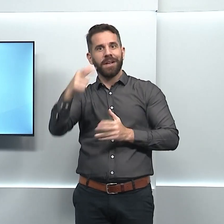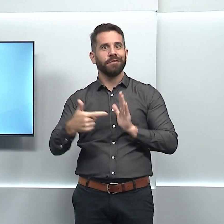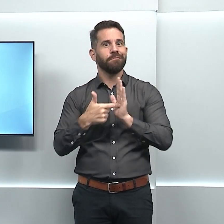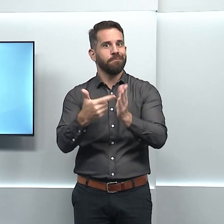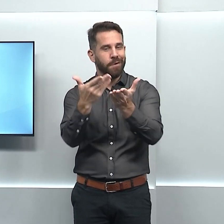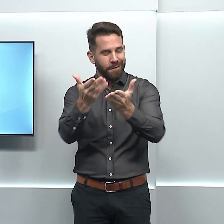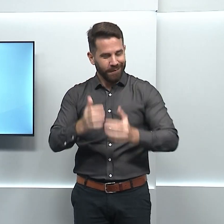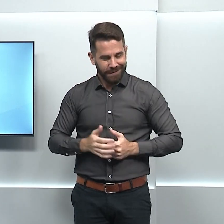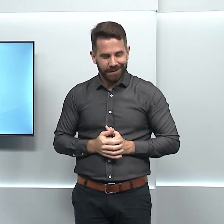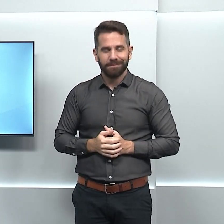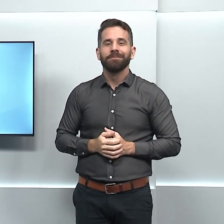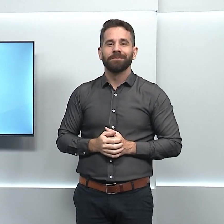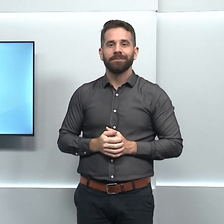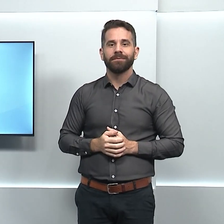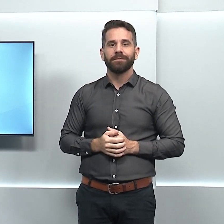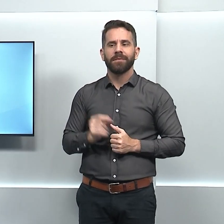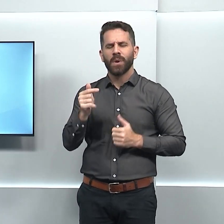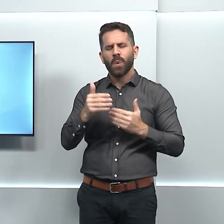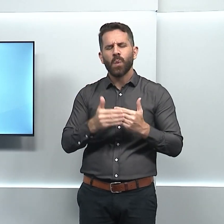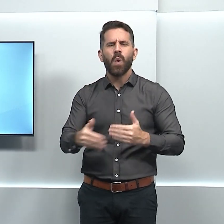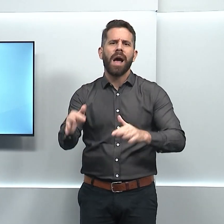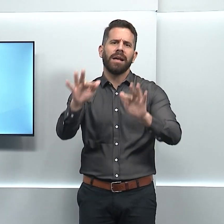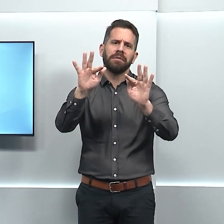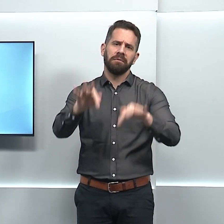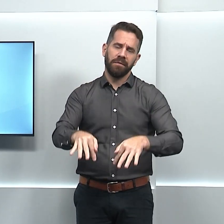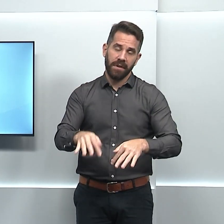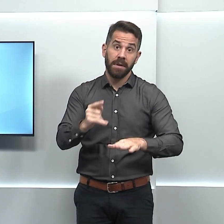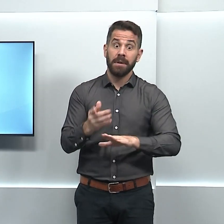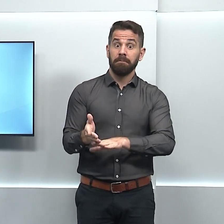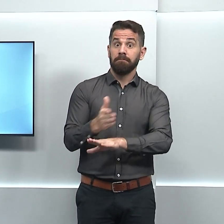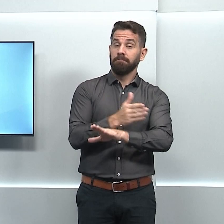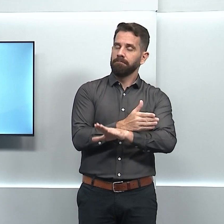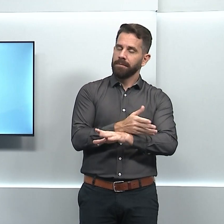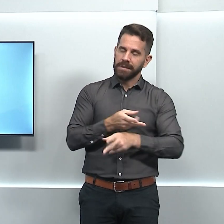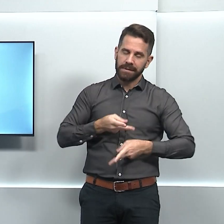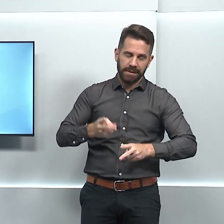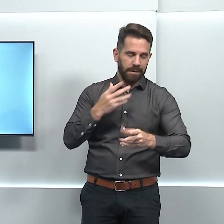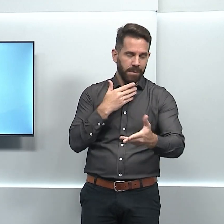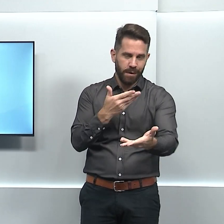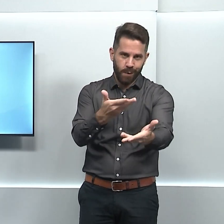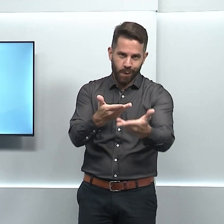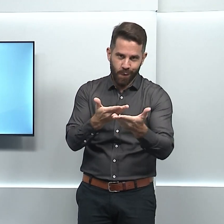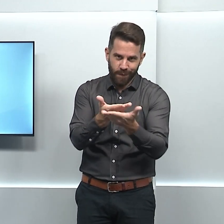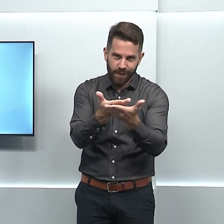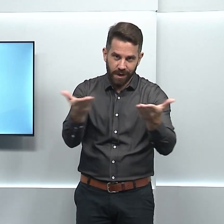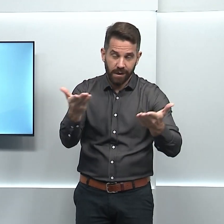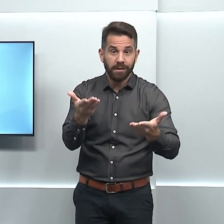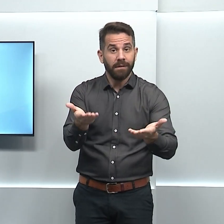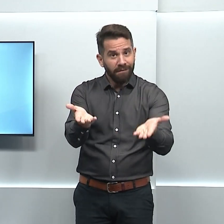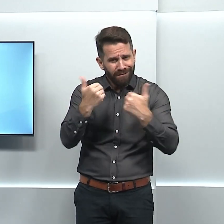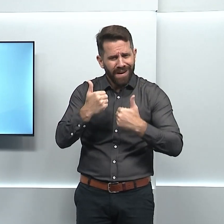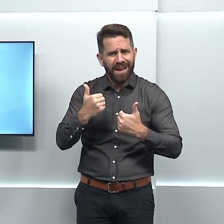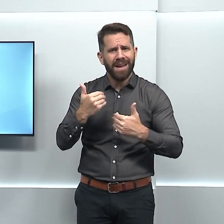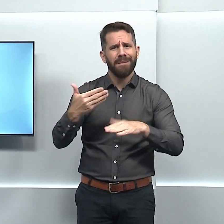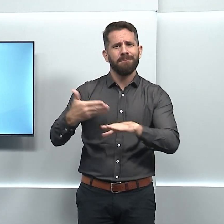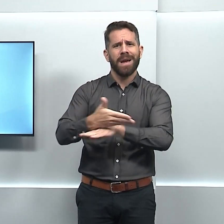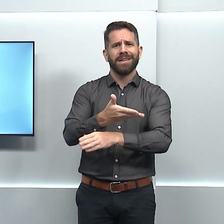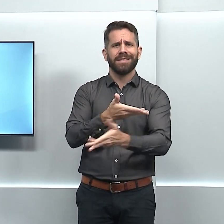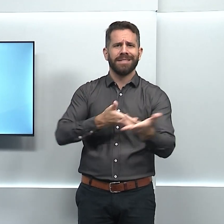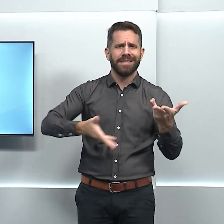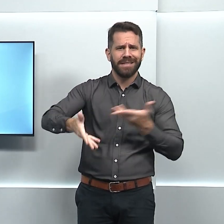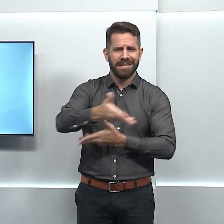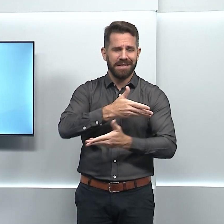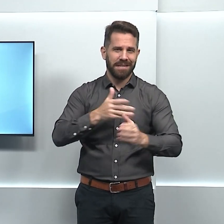universidade. Nosso programa está quase terminando, mas antes a gente deixa o nosso convite de sempre. Participe do Conexões. A gente tem um